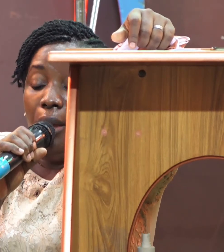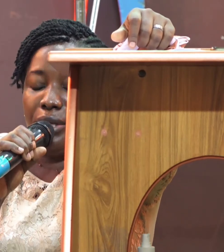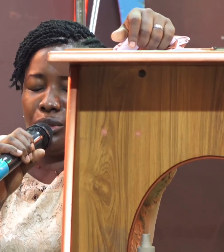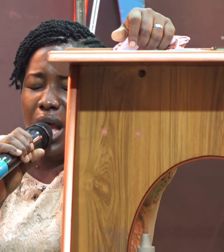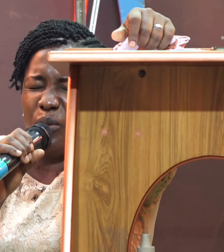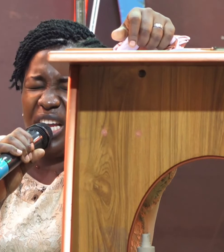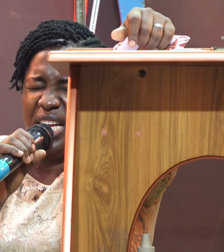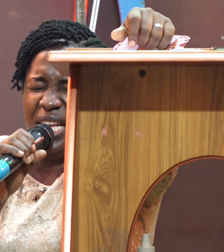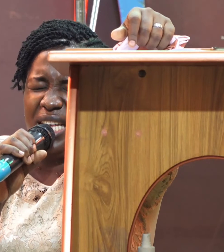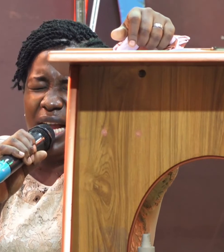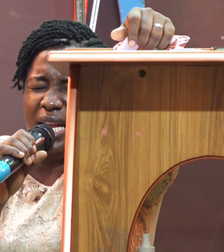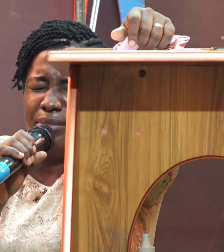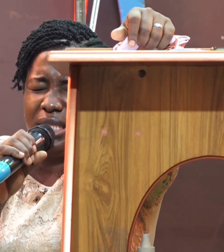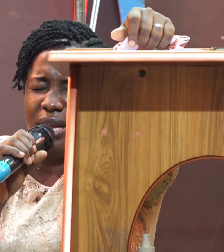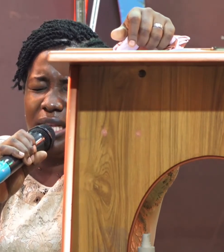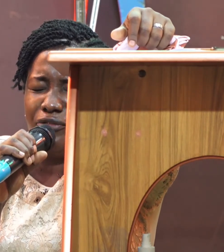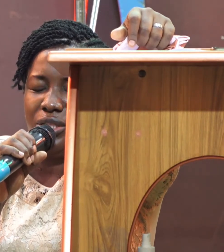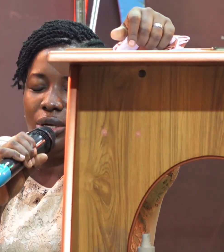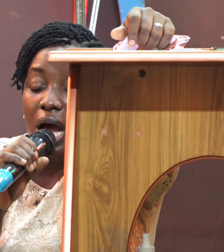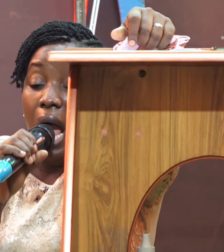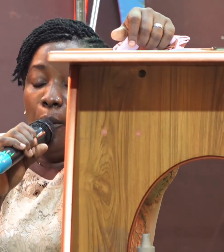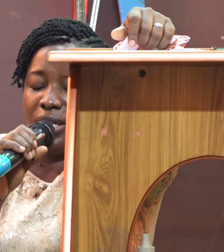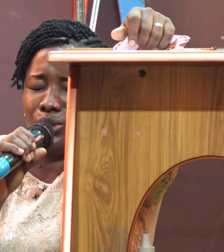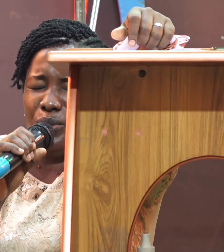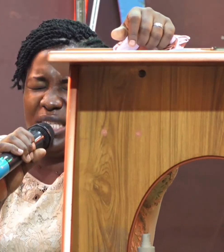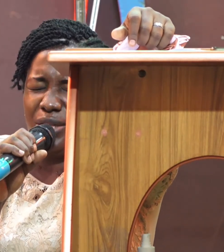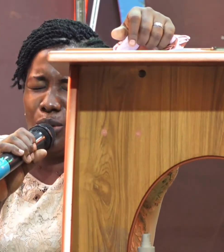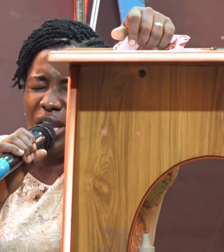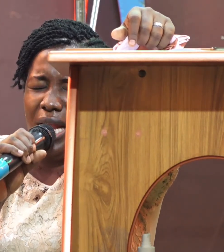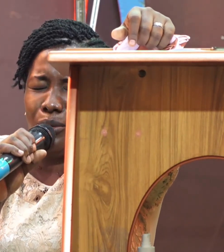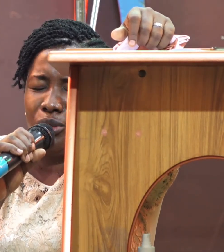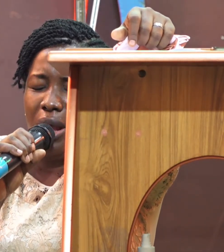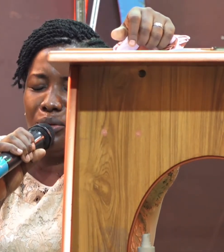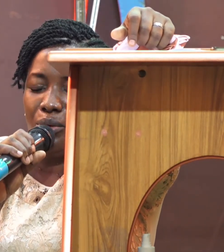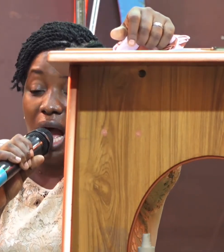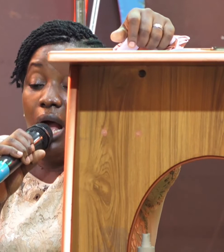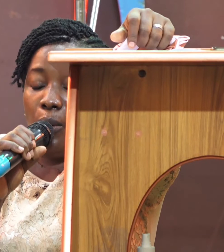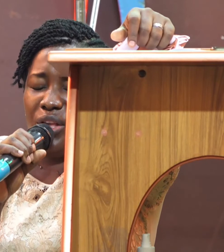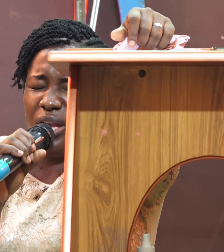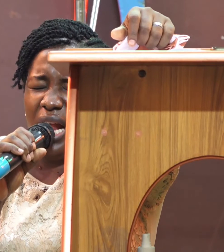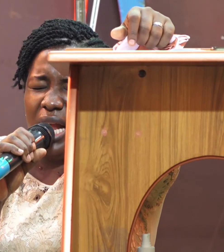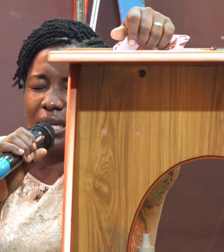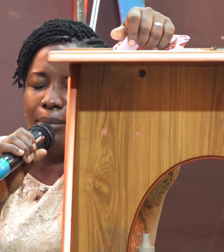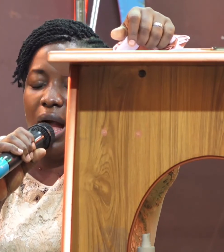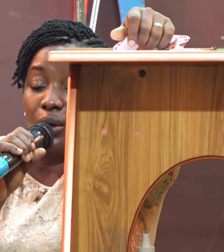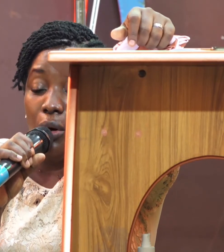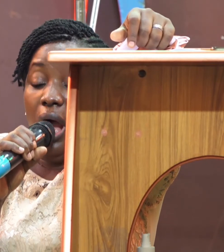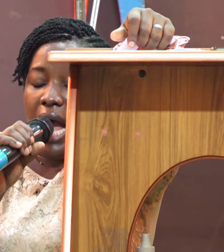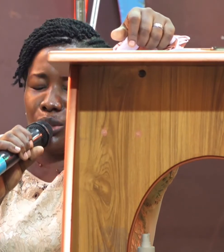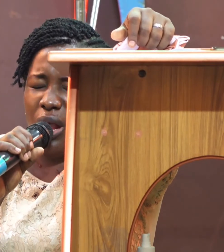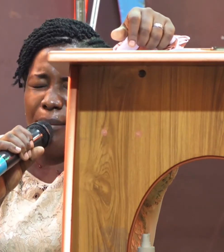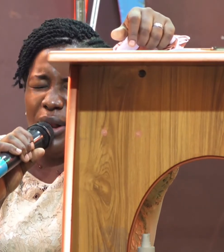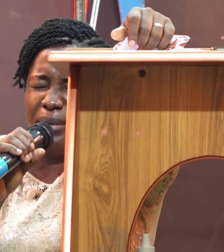na. Wetu na kweke ninyanga nemiti maja fejo na. Wasubiza tokenda kutuwa nukula. Wayogena na kamu